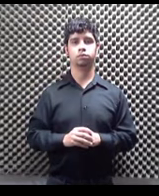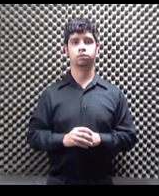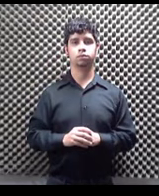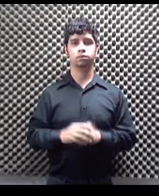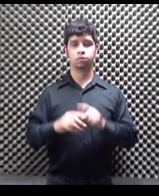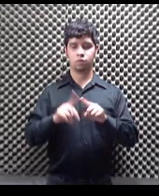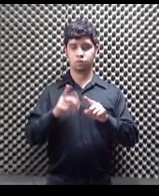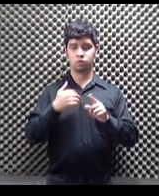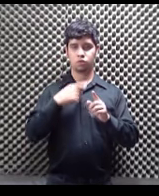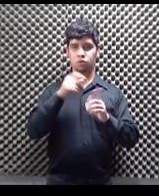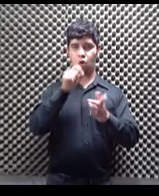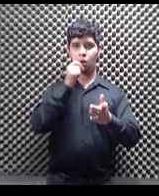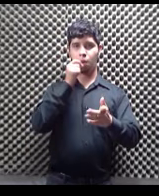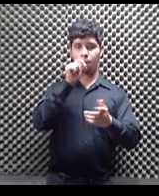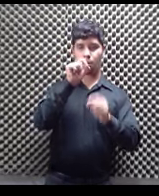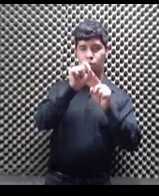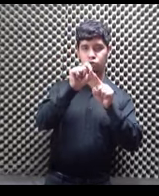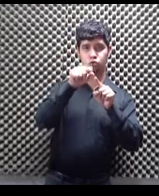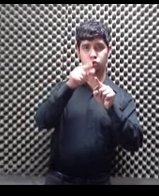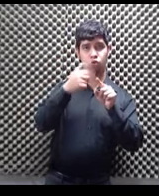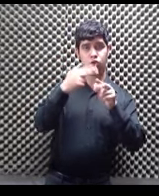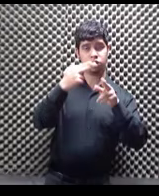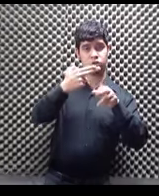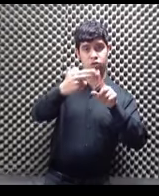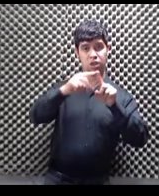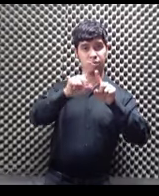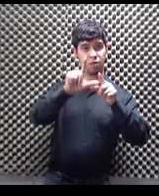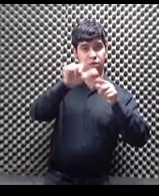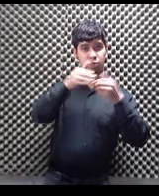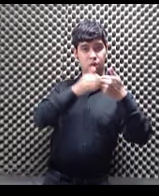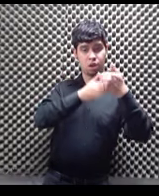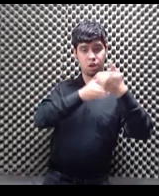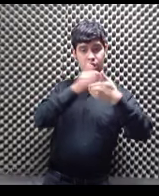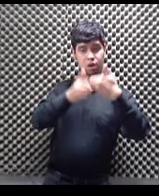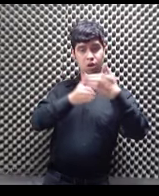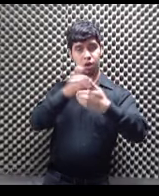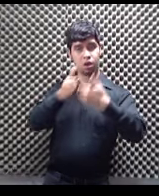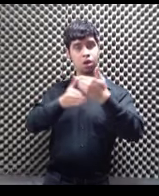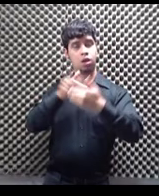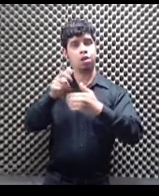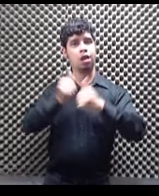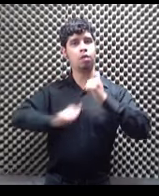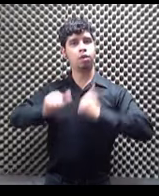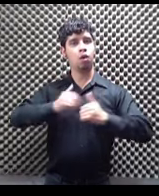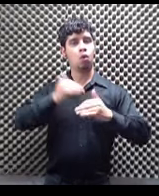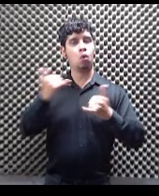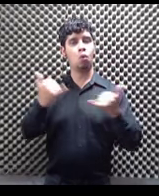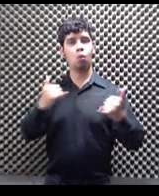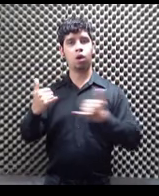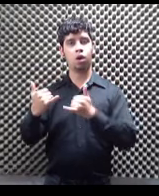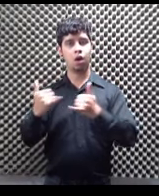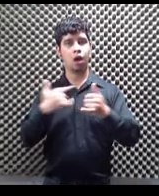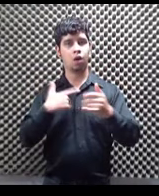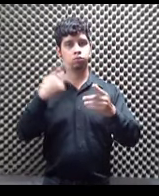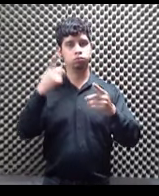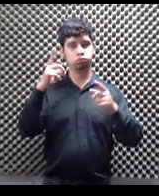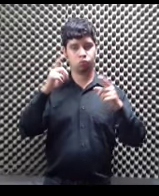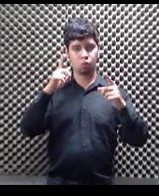un punto histórico. Después, la obra juega a